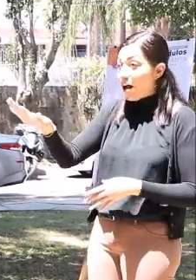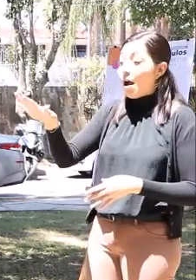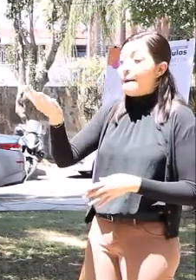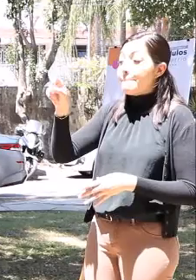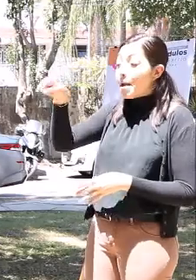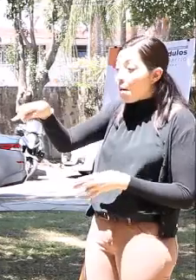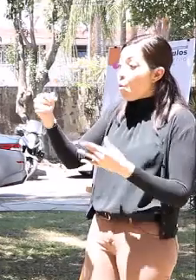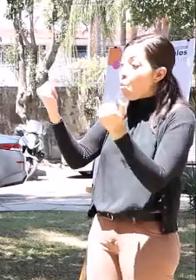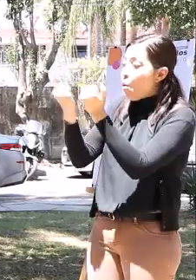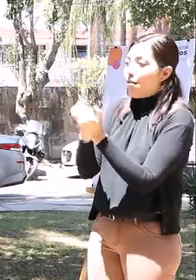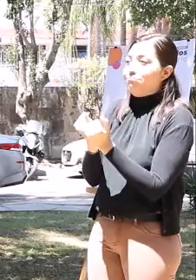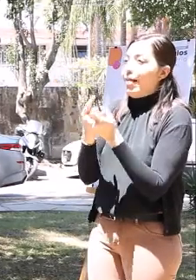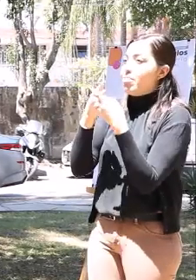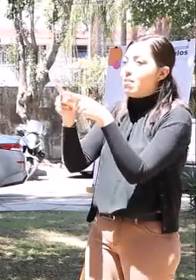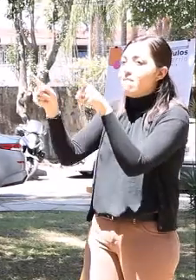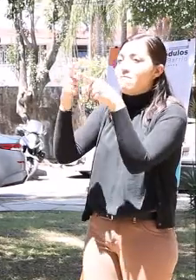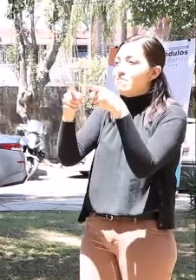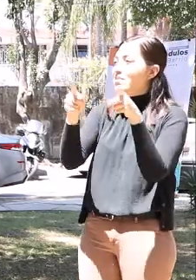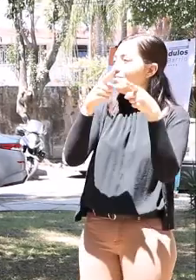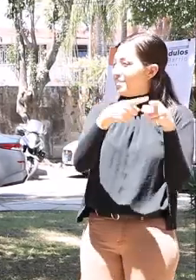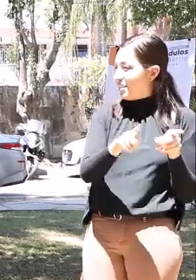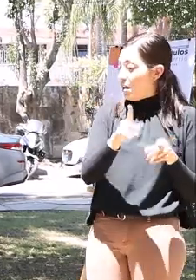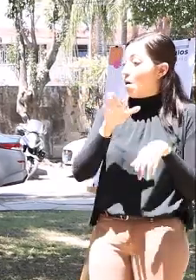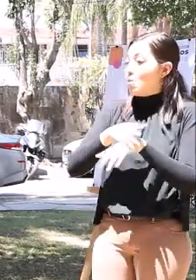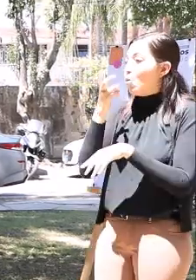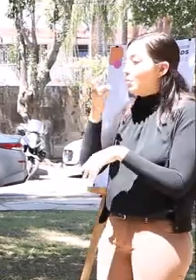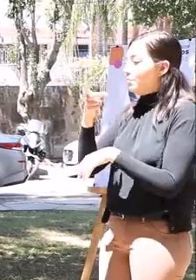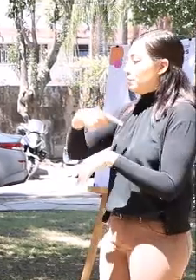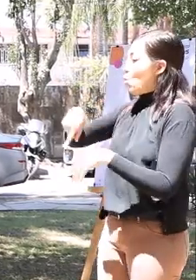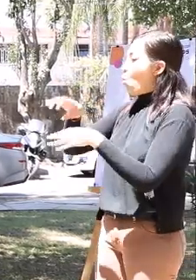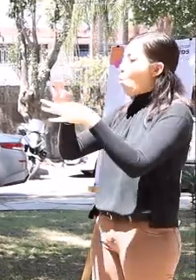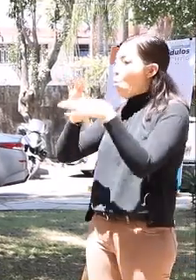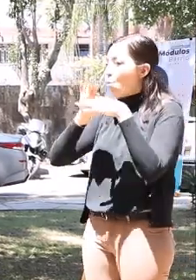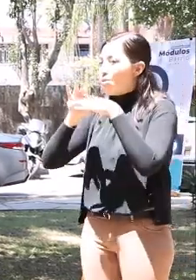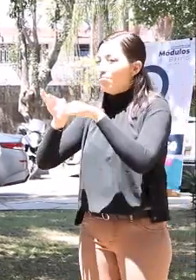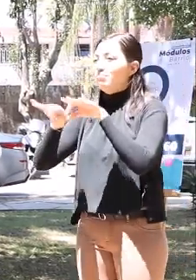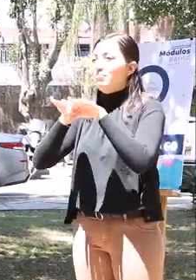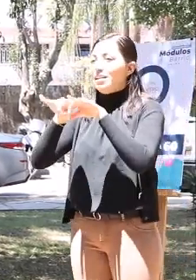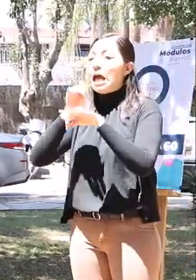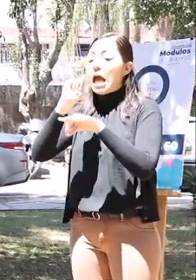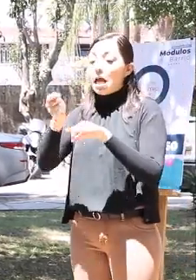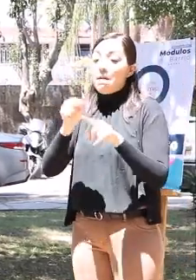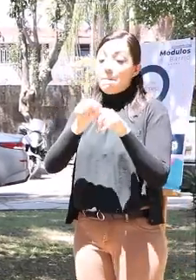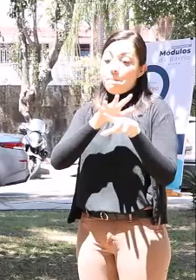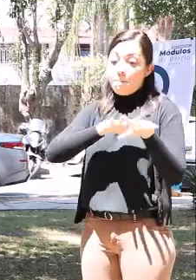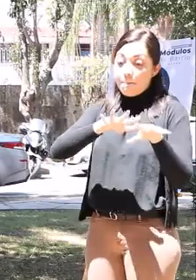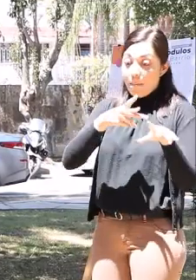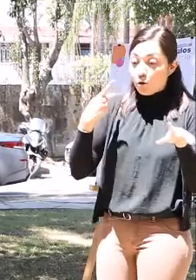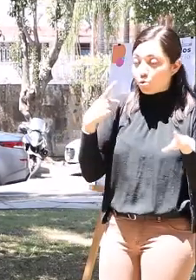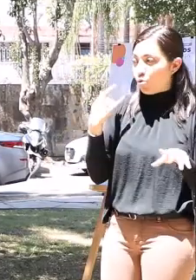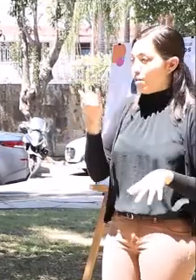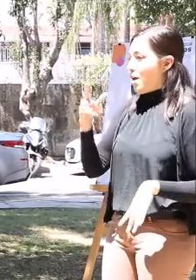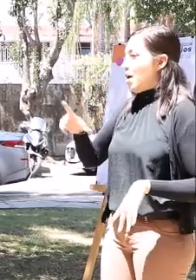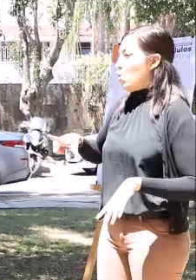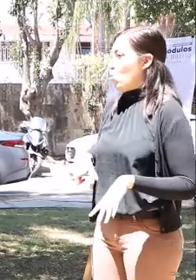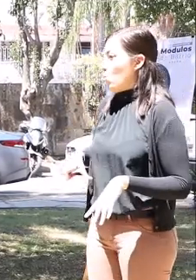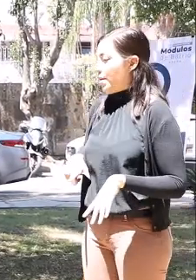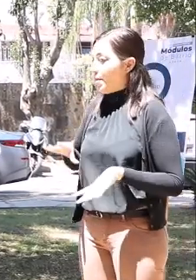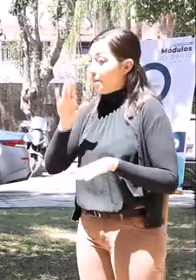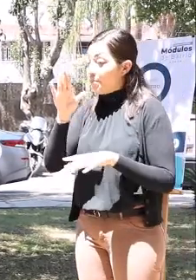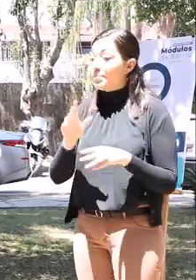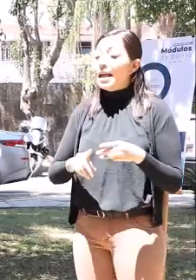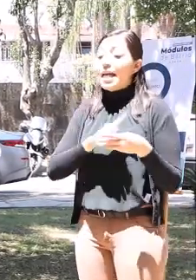sus propios problemas que hay que atender, pero juntos tenemos que hacerlo, ciudadanos y gobierno. En un tercer